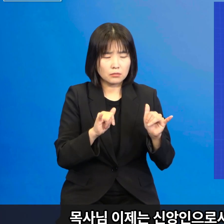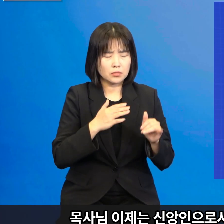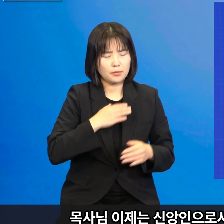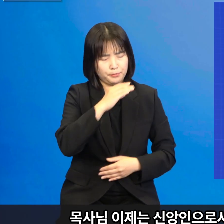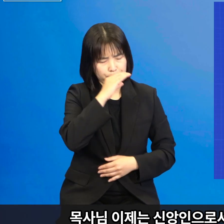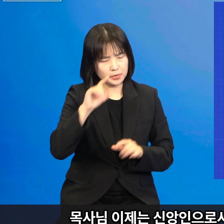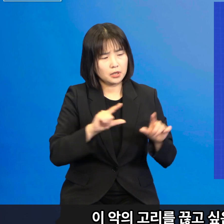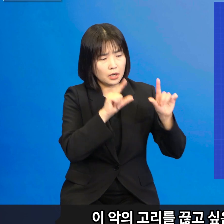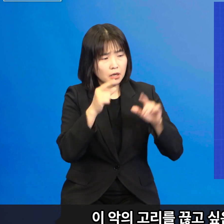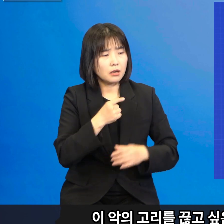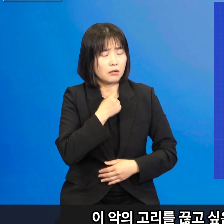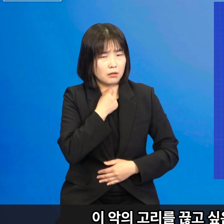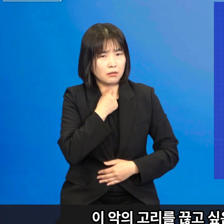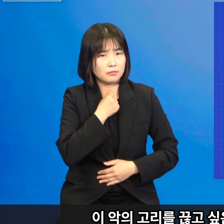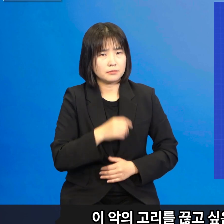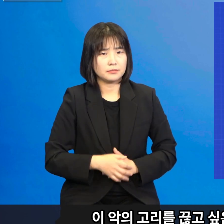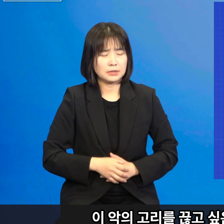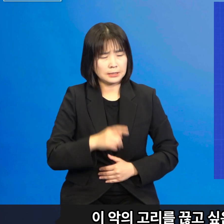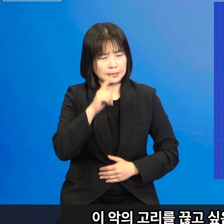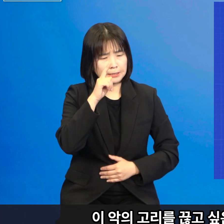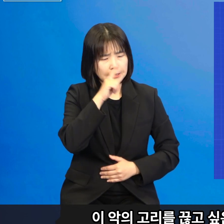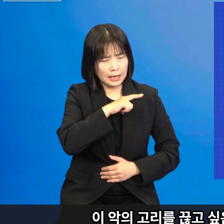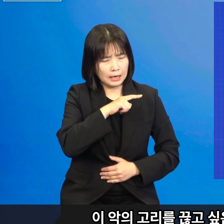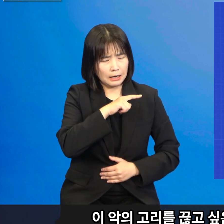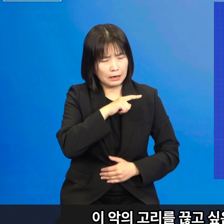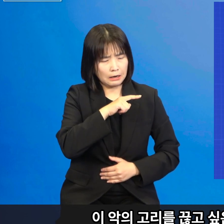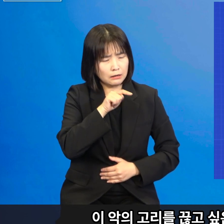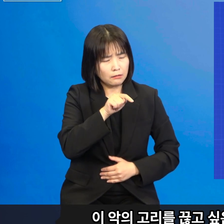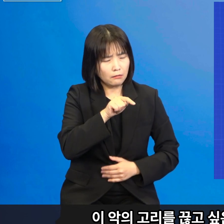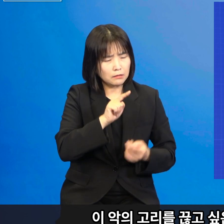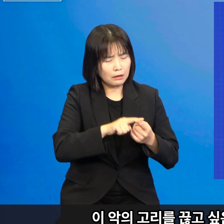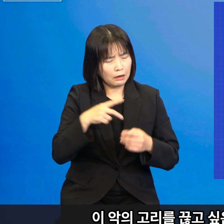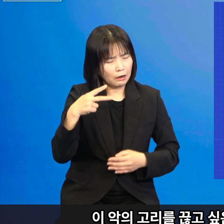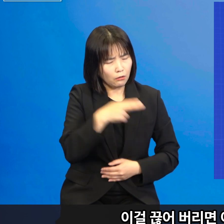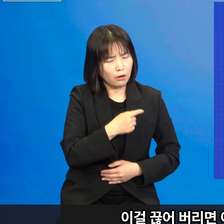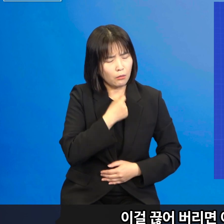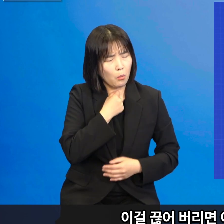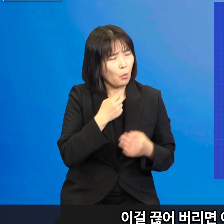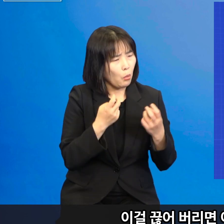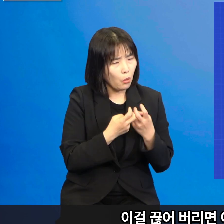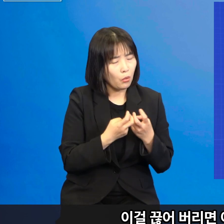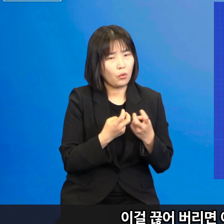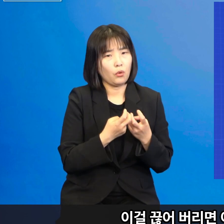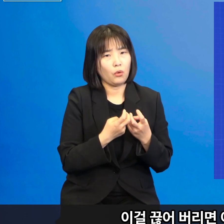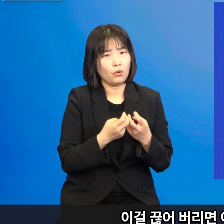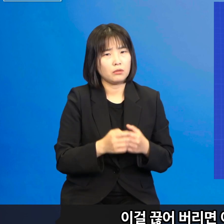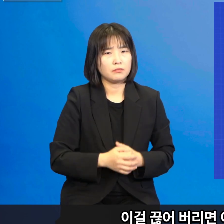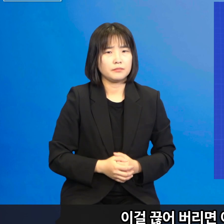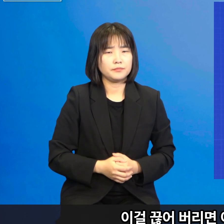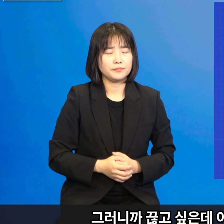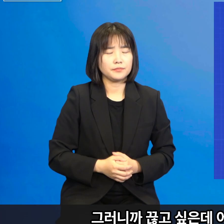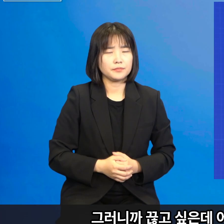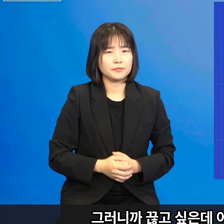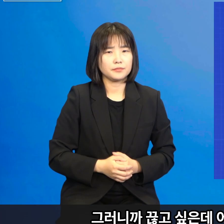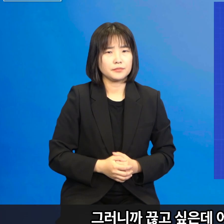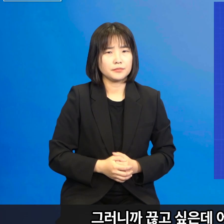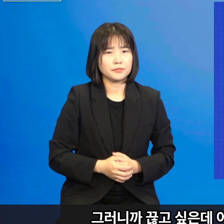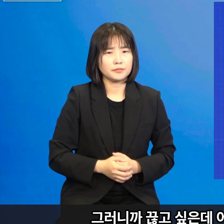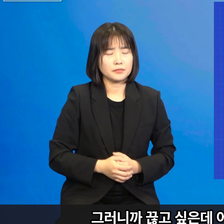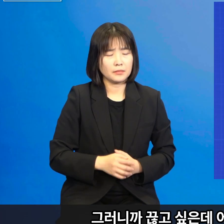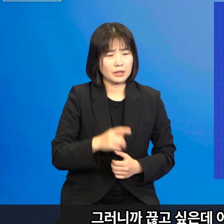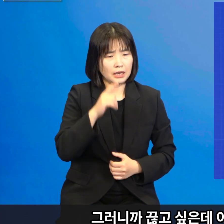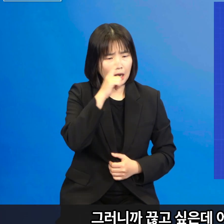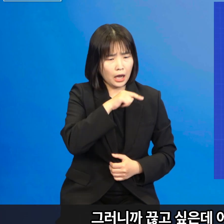싶습니다. 이 악의 고리를 이제 끊고 싶은데 끊을 수가 없는 거죠. 이걸 끊어버리면 이제 다 망하는 건데, 그러니까